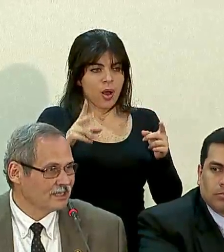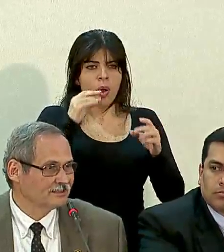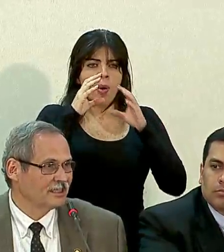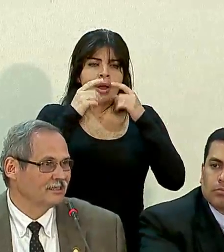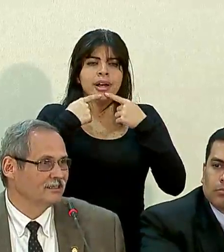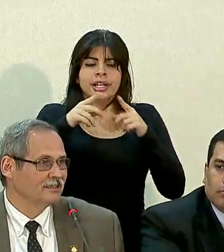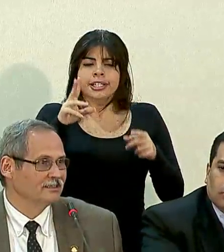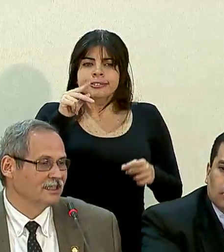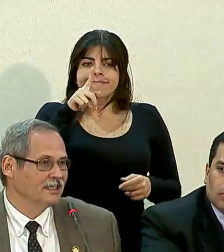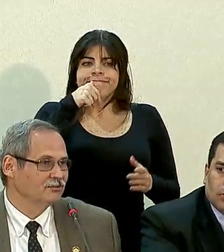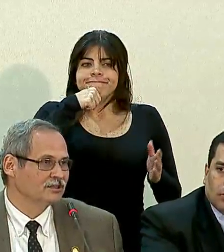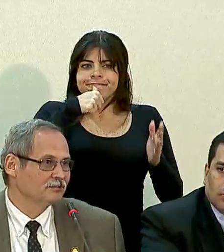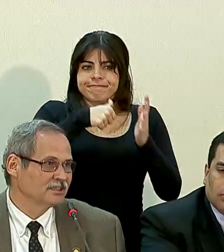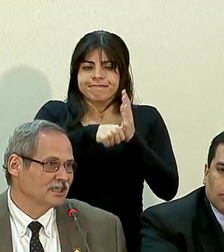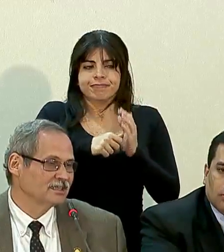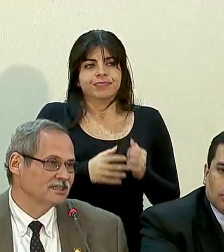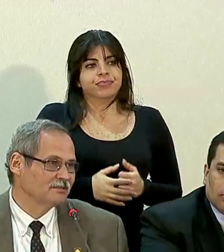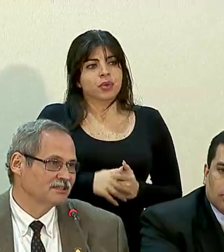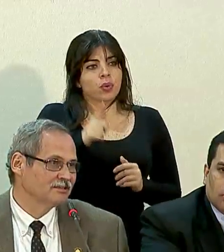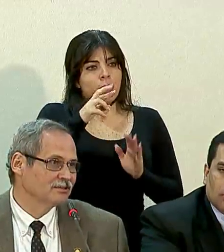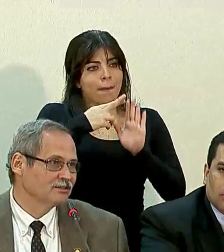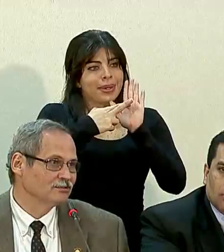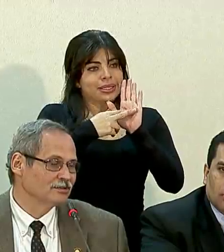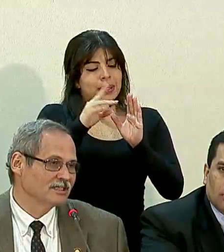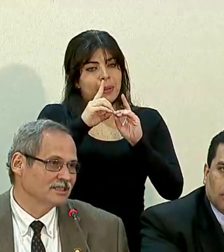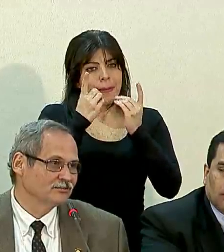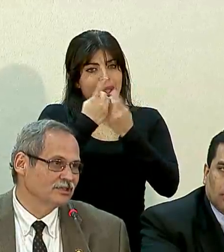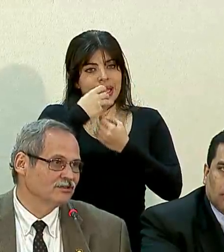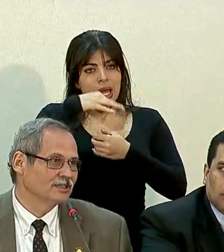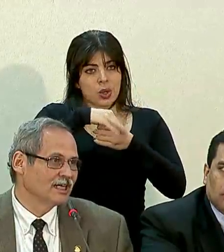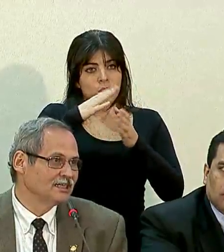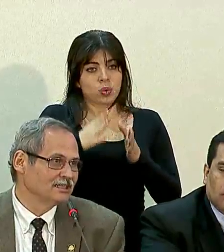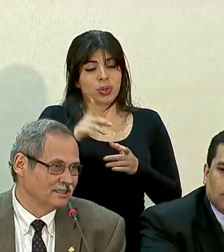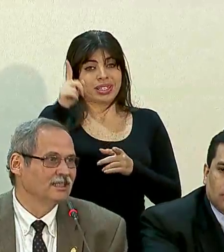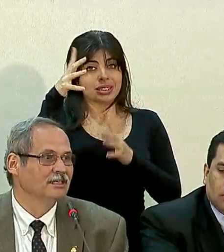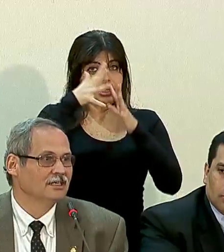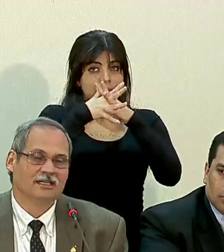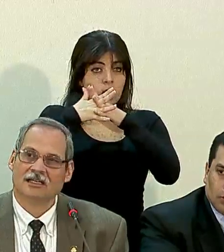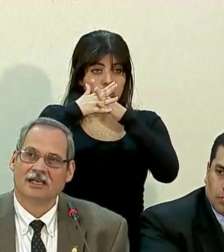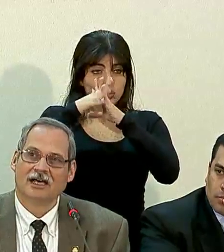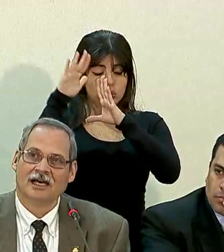una carta de un representante del Departamento de Agricultura de Estados Unidos